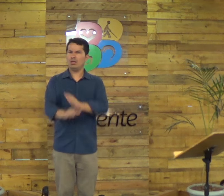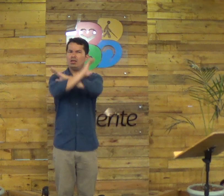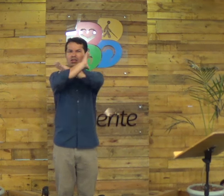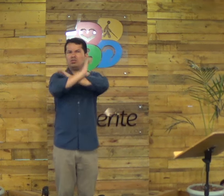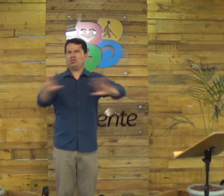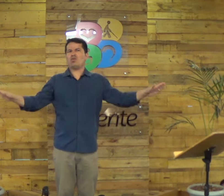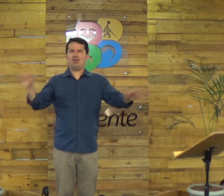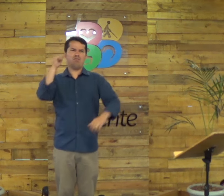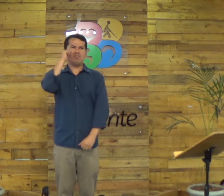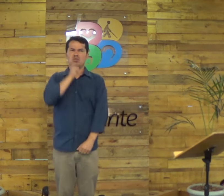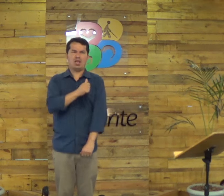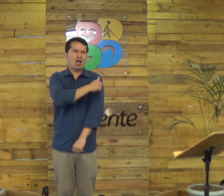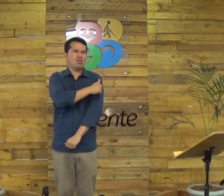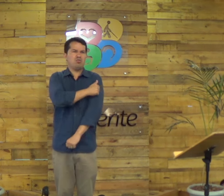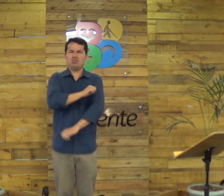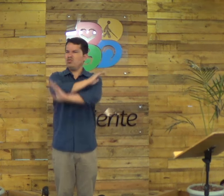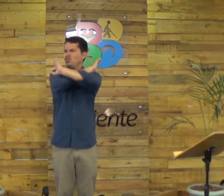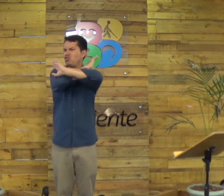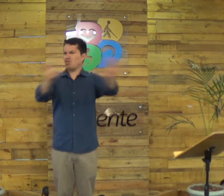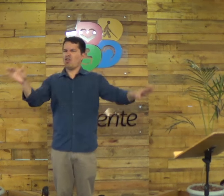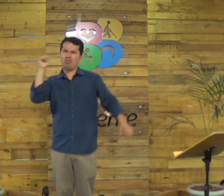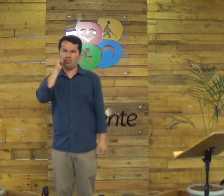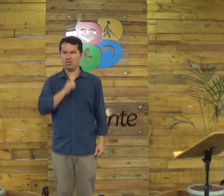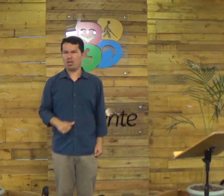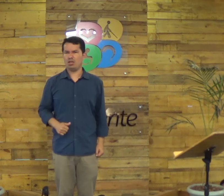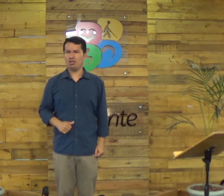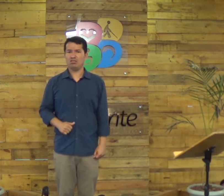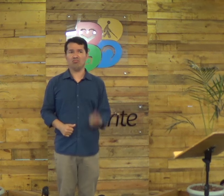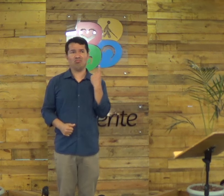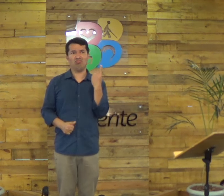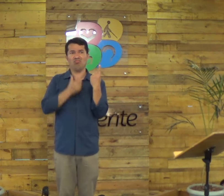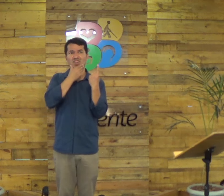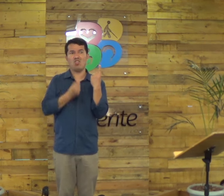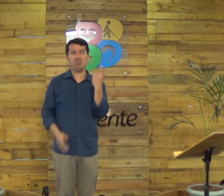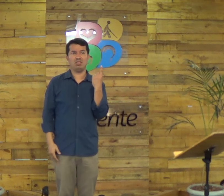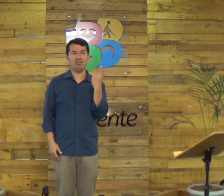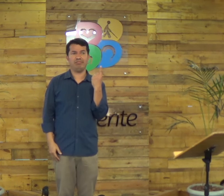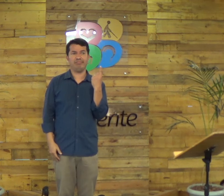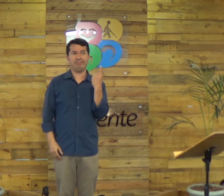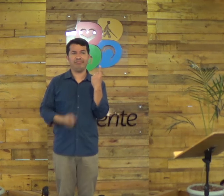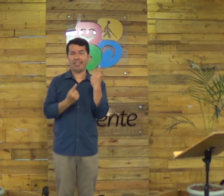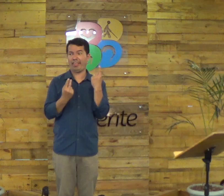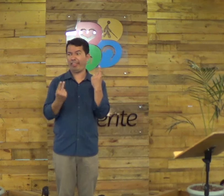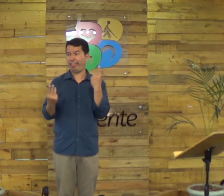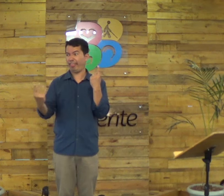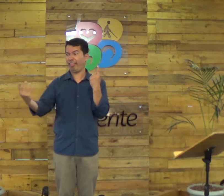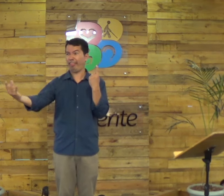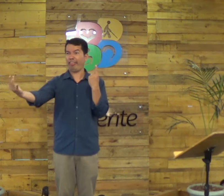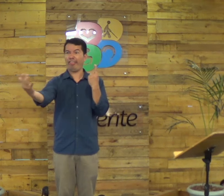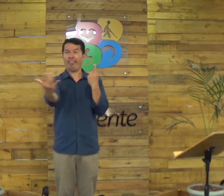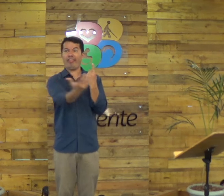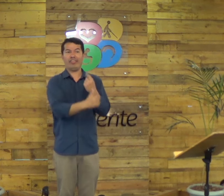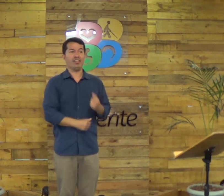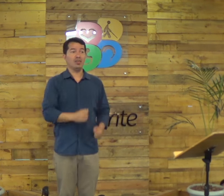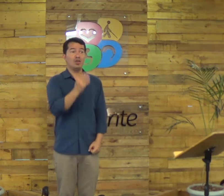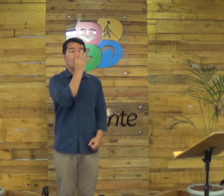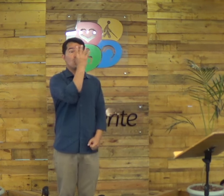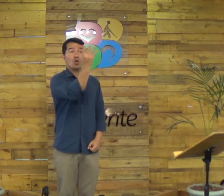só tinha mulher, só tinha Luna, aí eu era um homem, né, tantas mulheres ali,